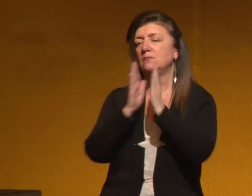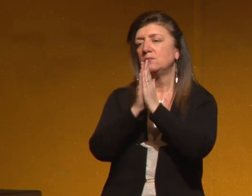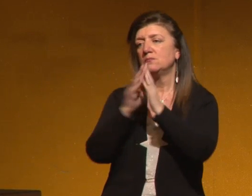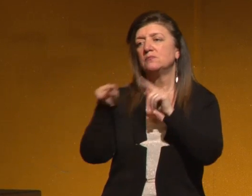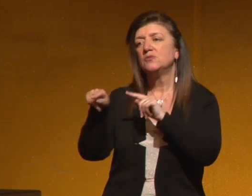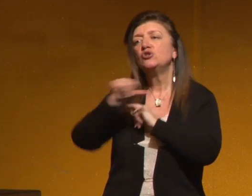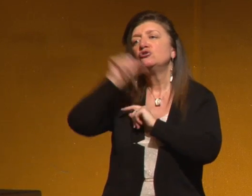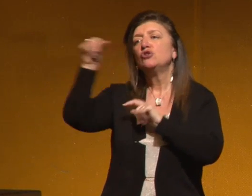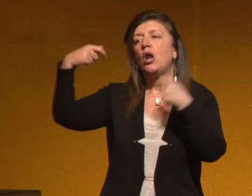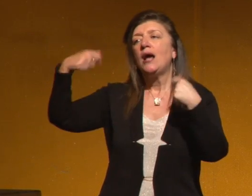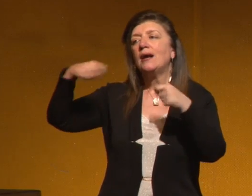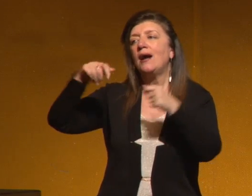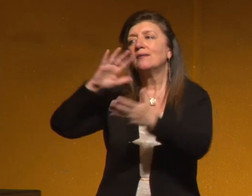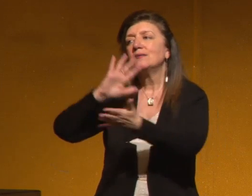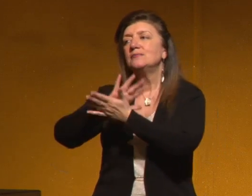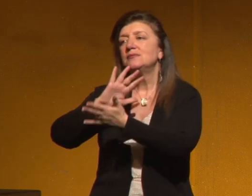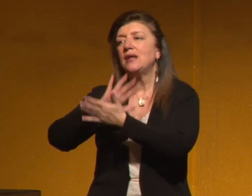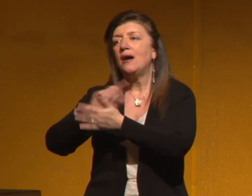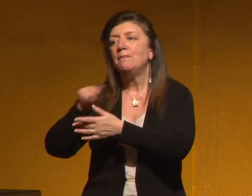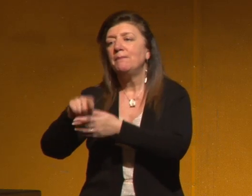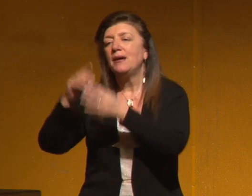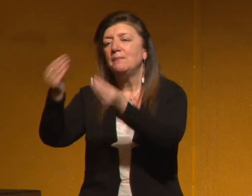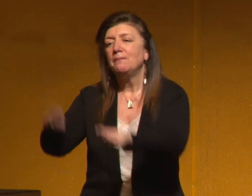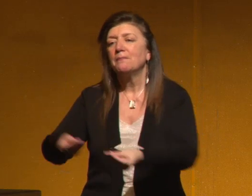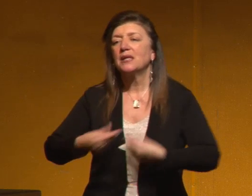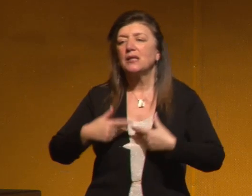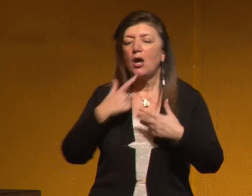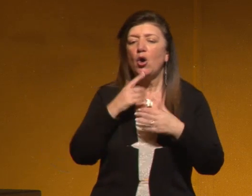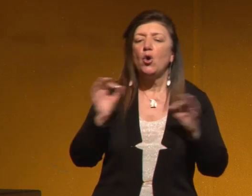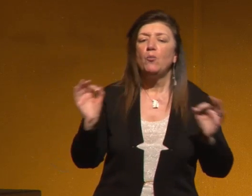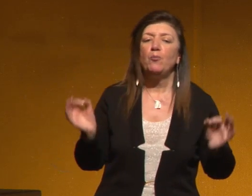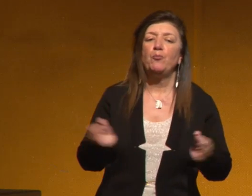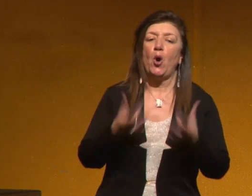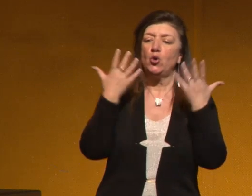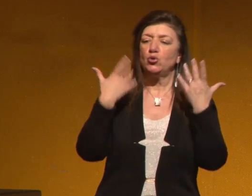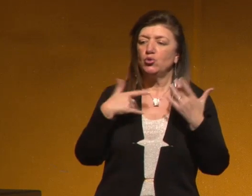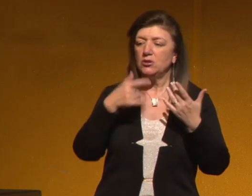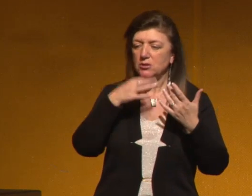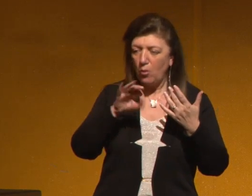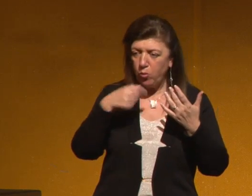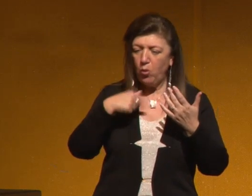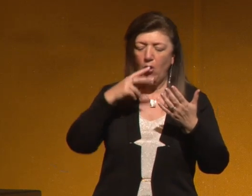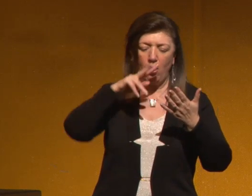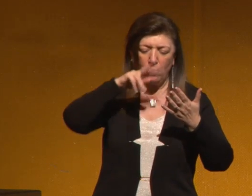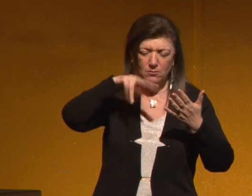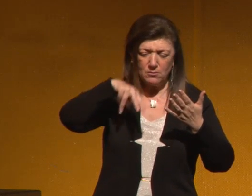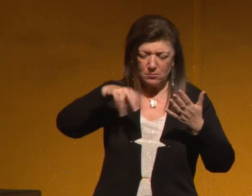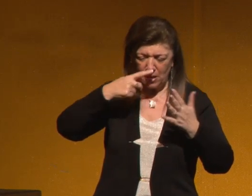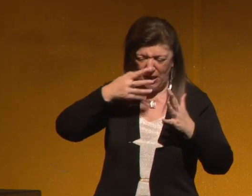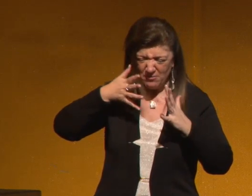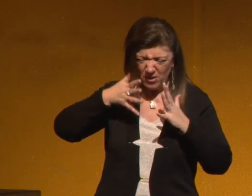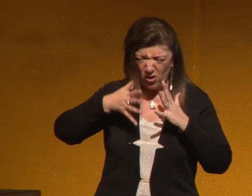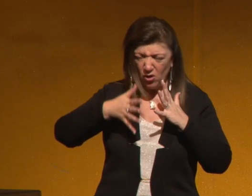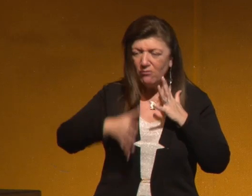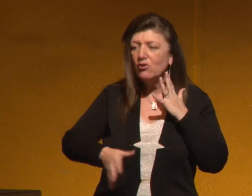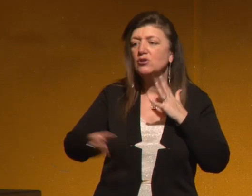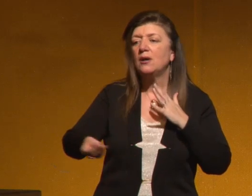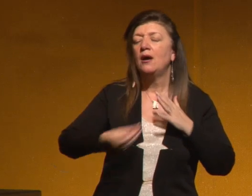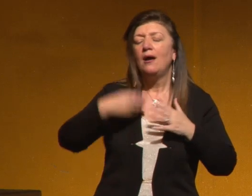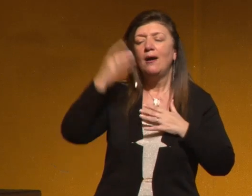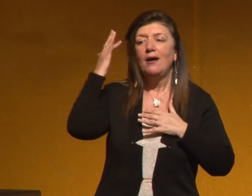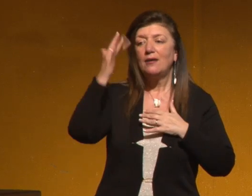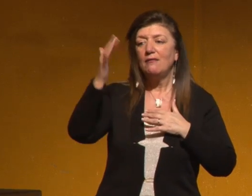ci offre quello opportunità di approfondimento e lo ripeto lo ribadisco di riflessione di